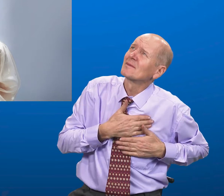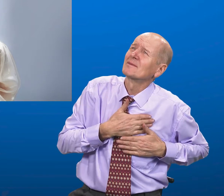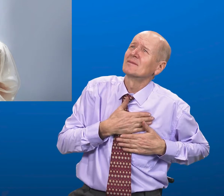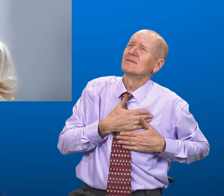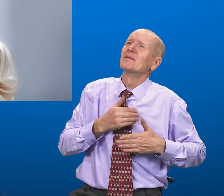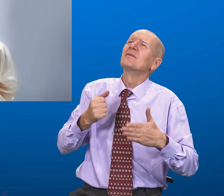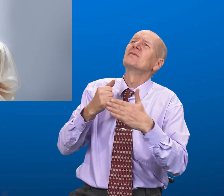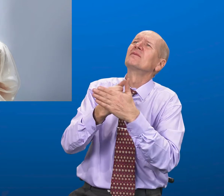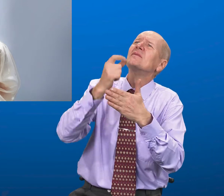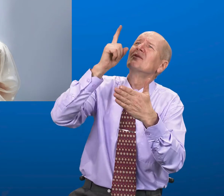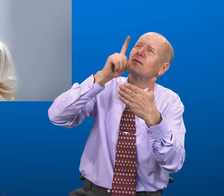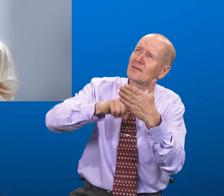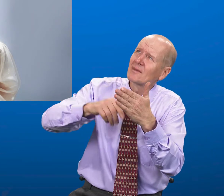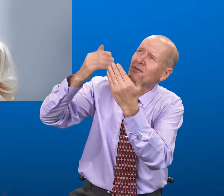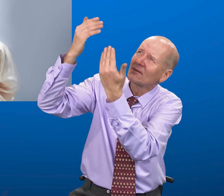ему довериться.